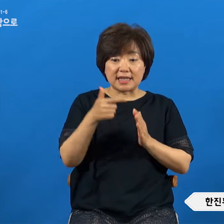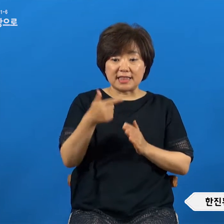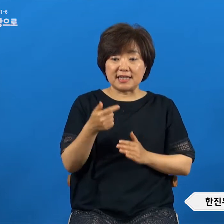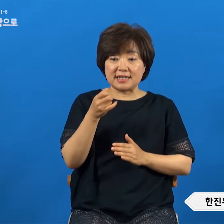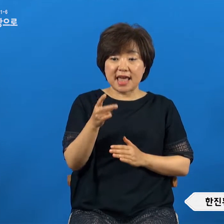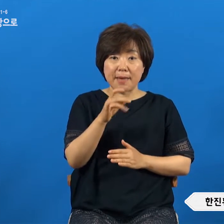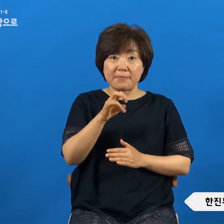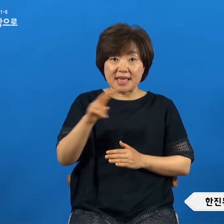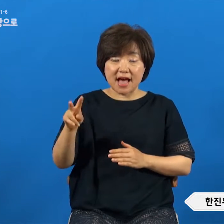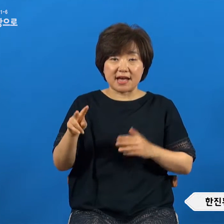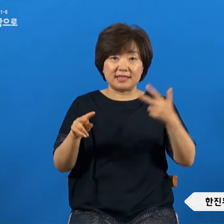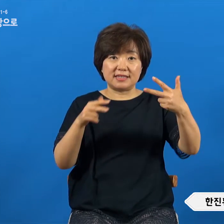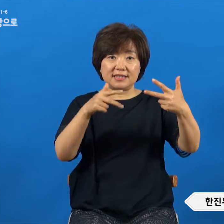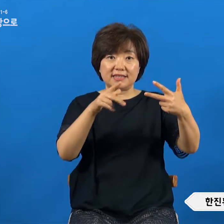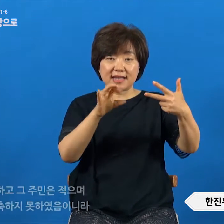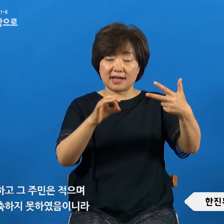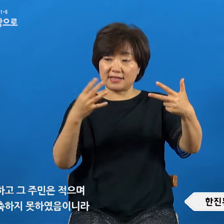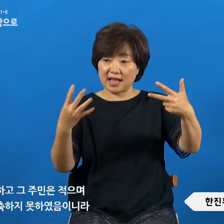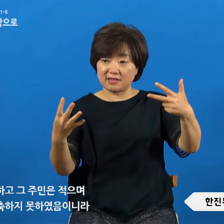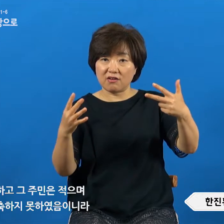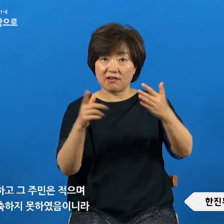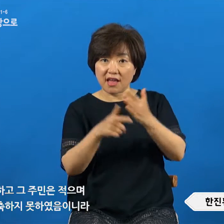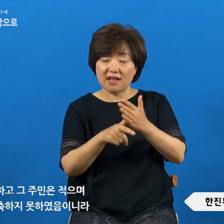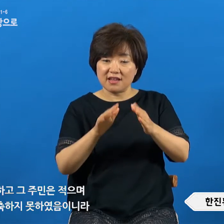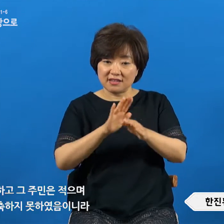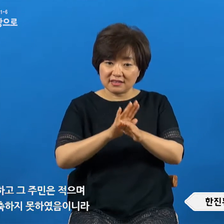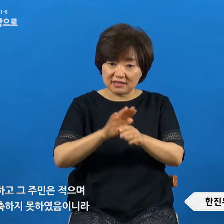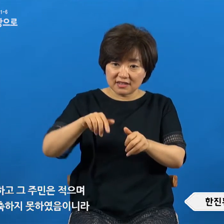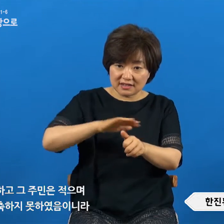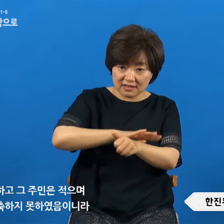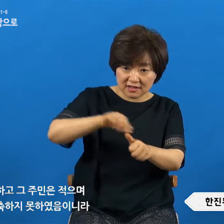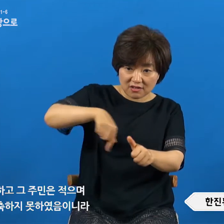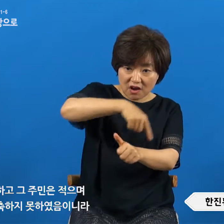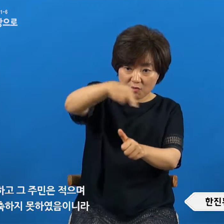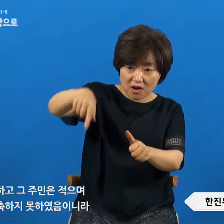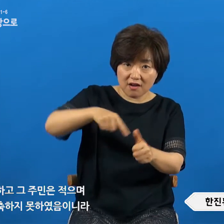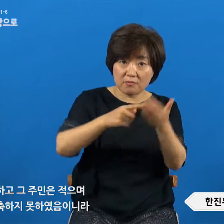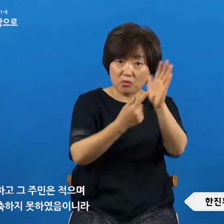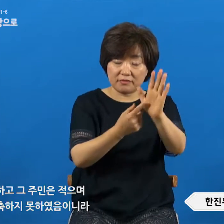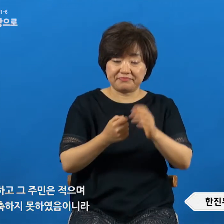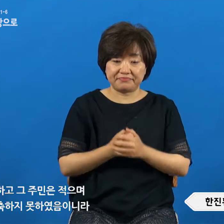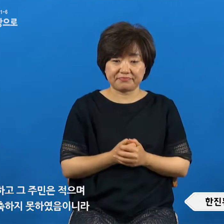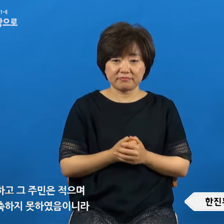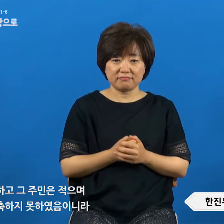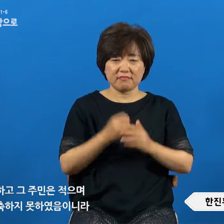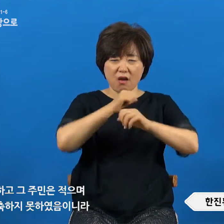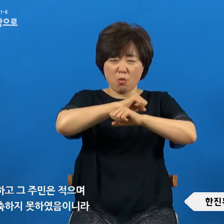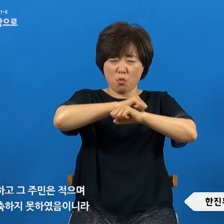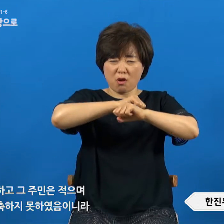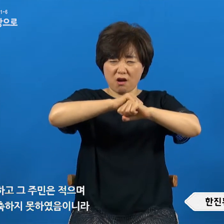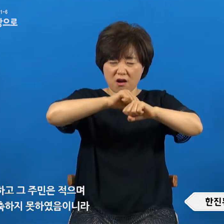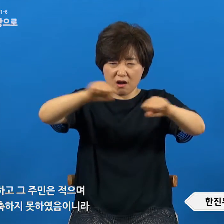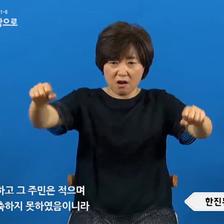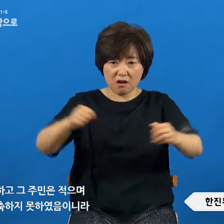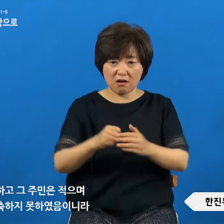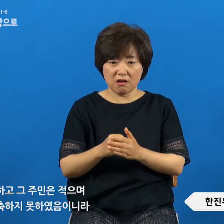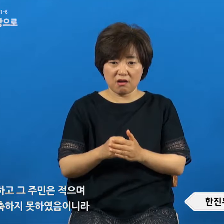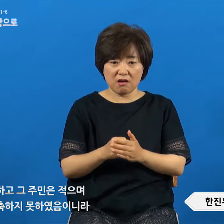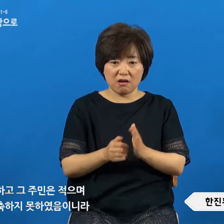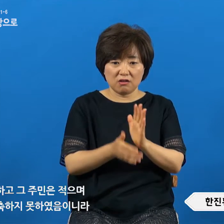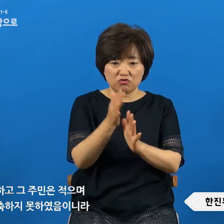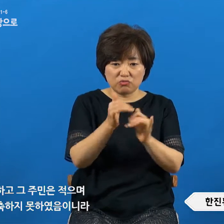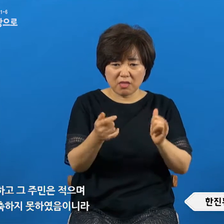느헤미야 7장 4절이 잘 보여줍니다. 그 성읍은 광대하고 그 주민은 적으며